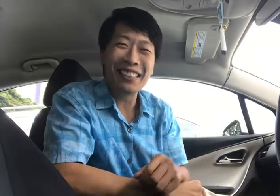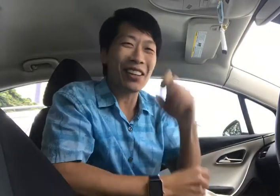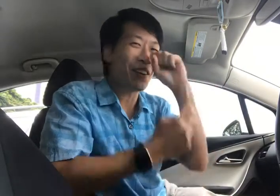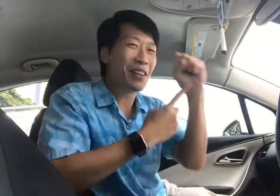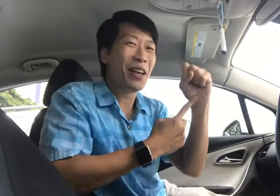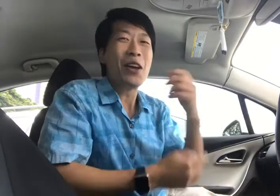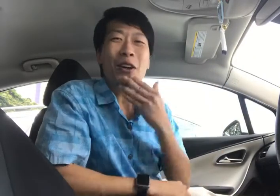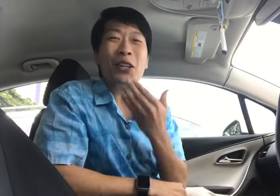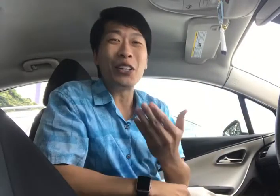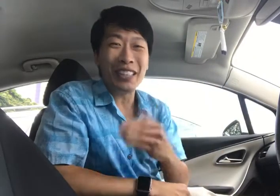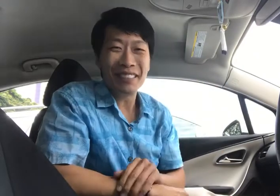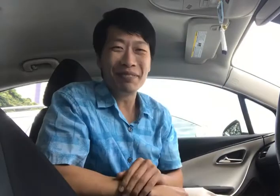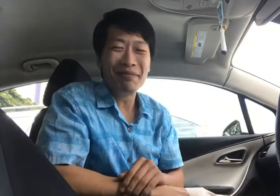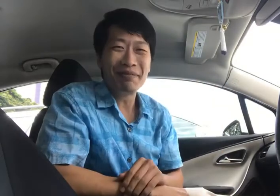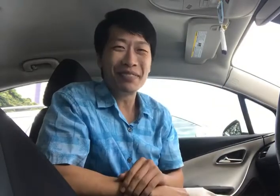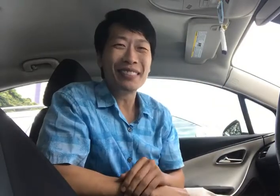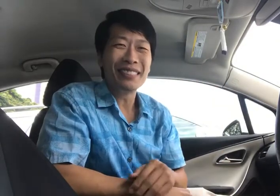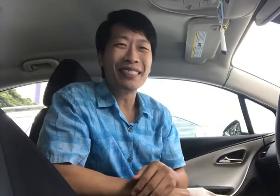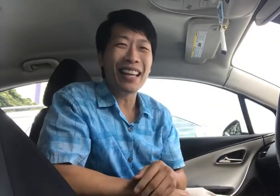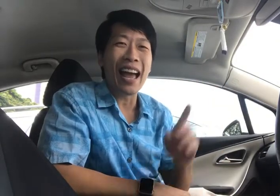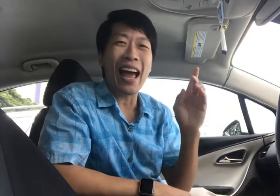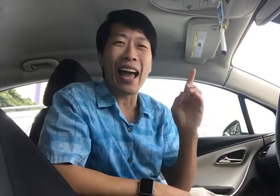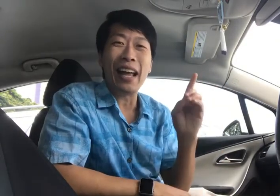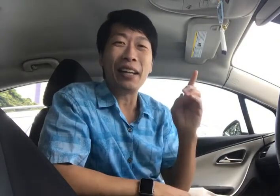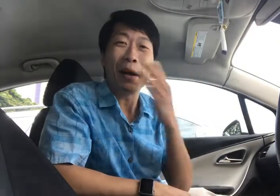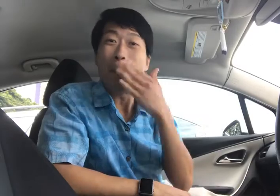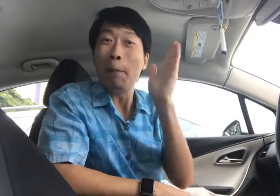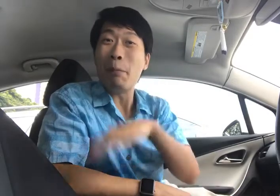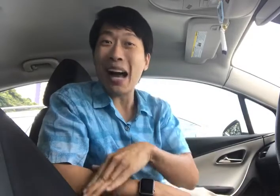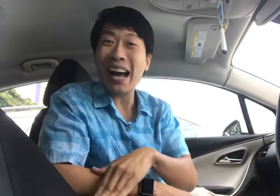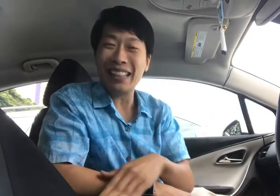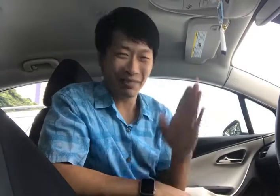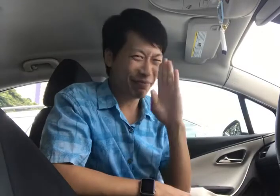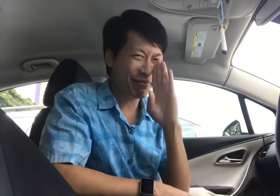So, good. And bad.